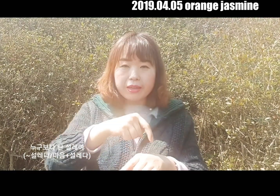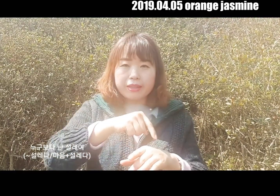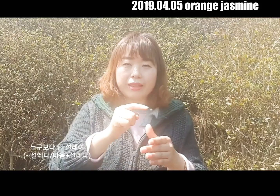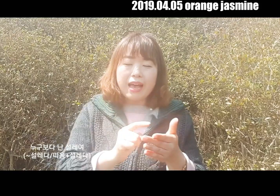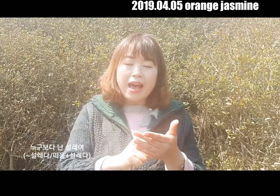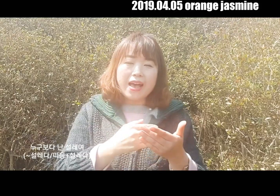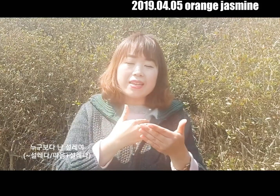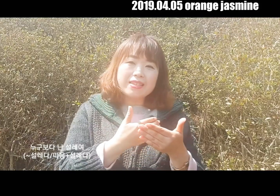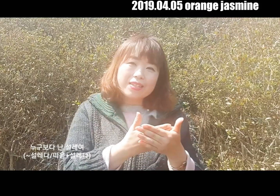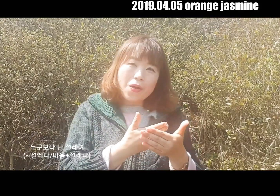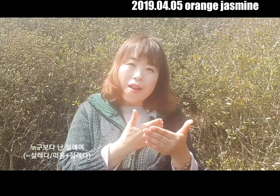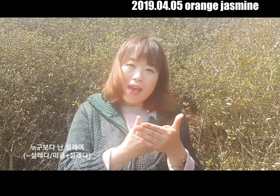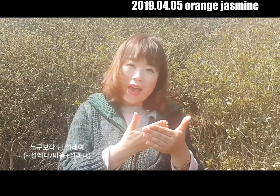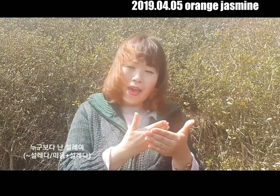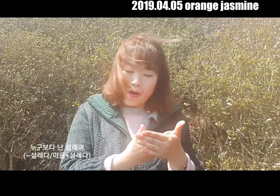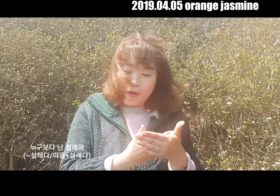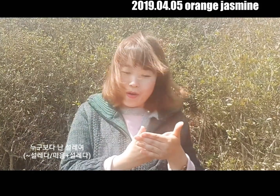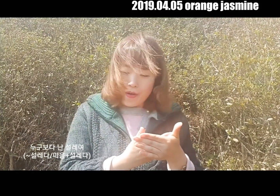누구보다 난 설레요.